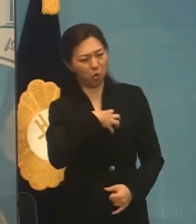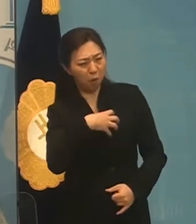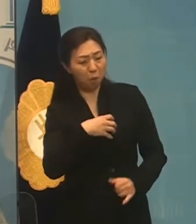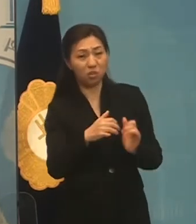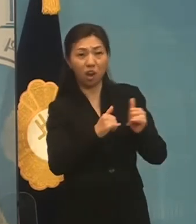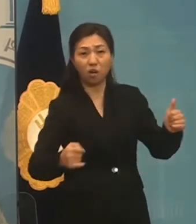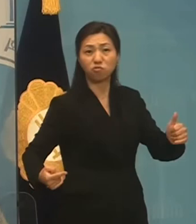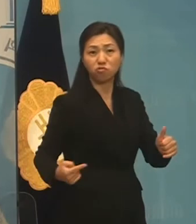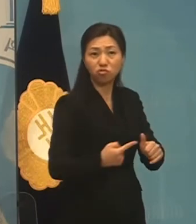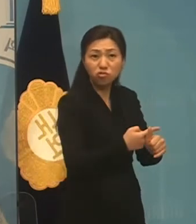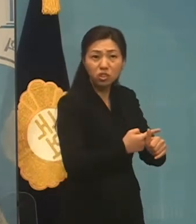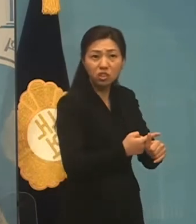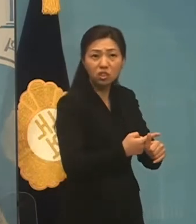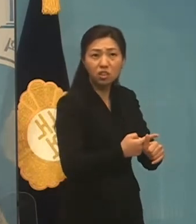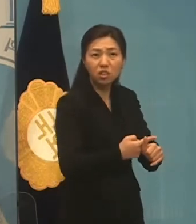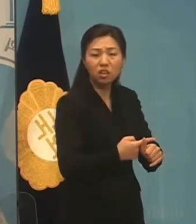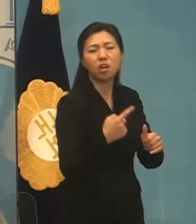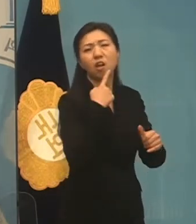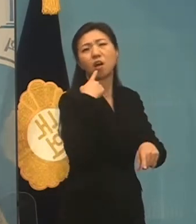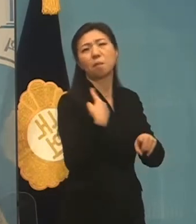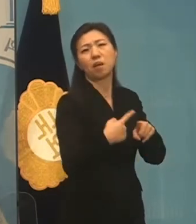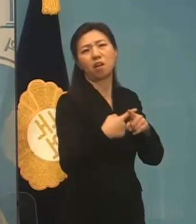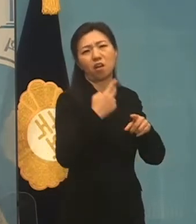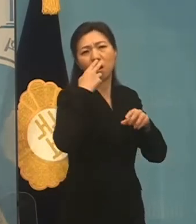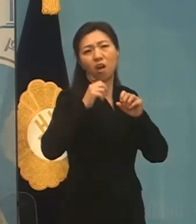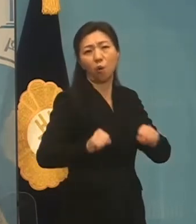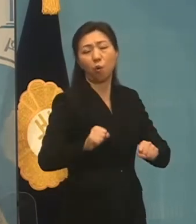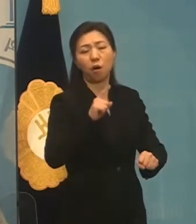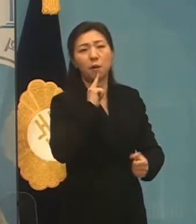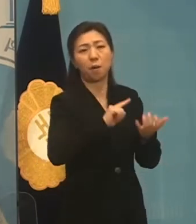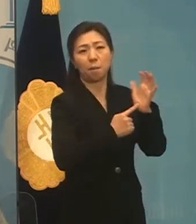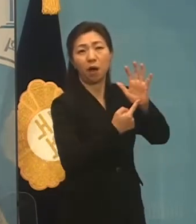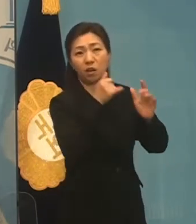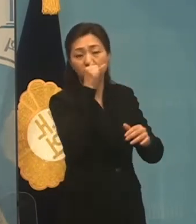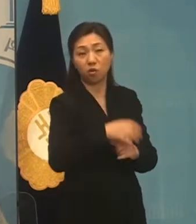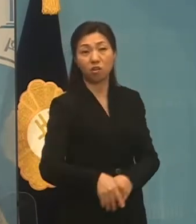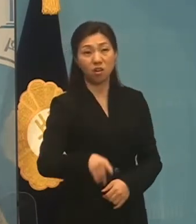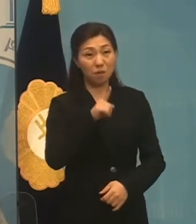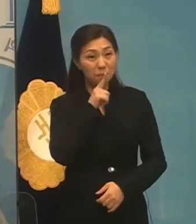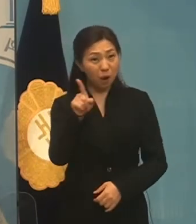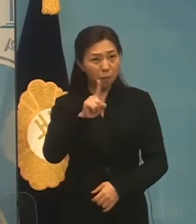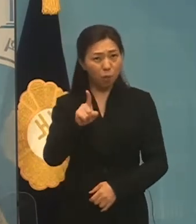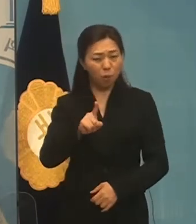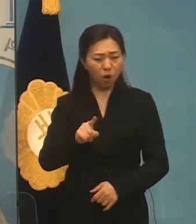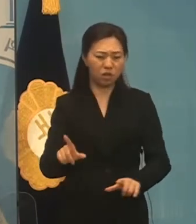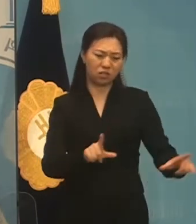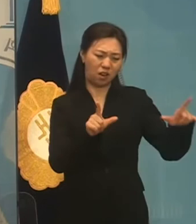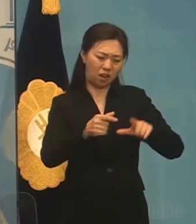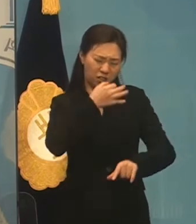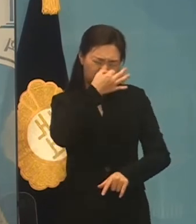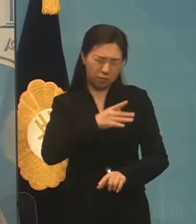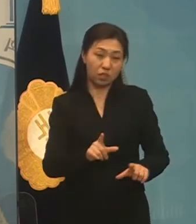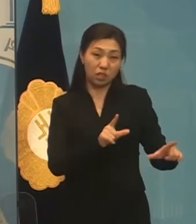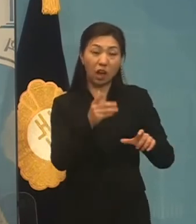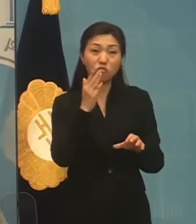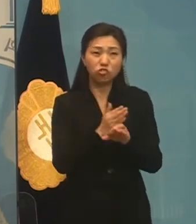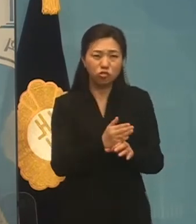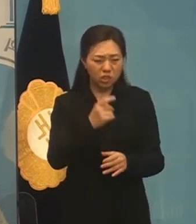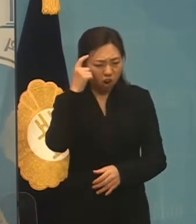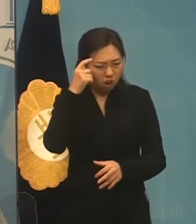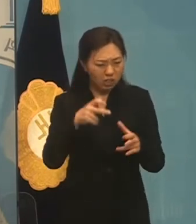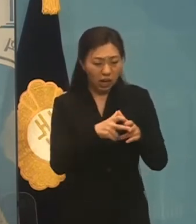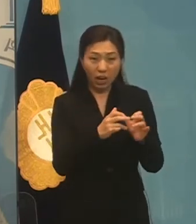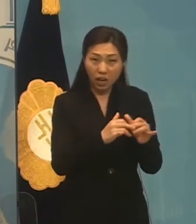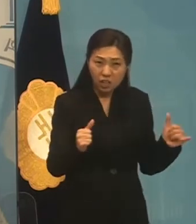존재이다, 이렇게 말한 것입니다. 해당 발언은 일상을 힘겹게 살아가는 정신장애인